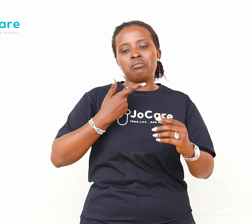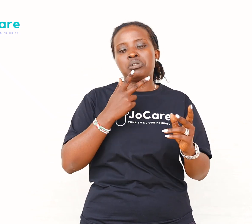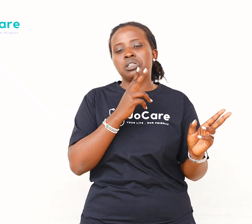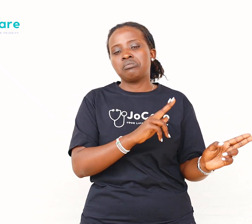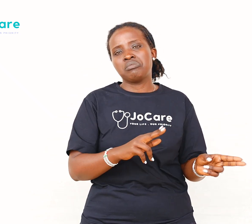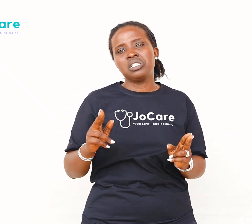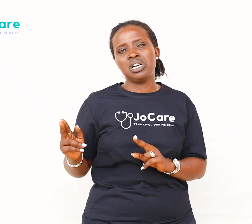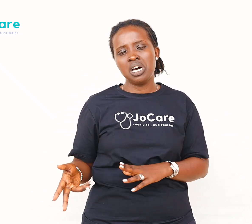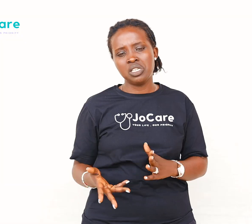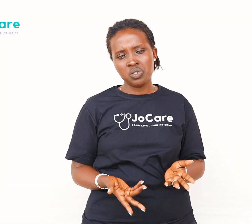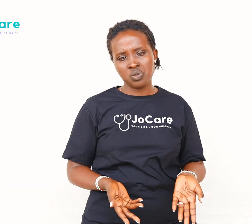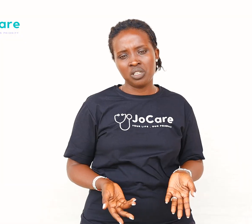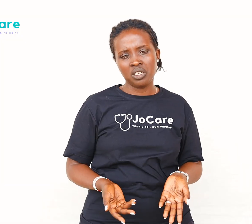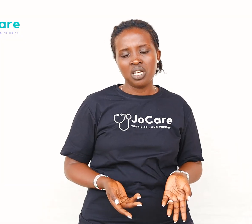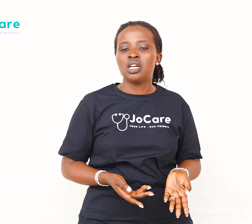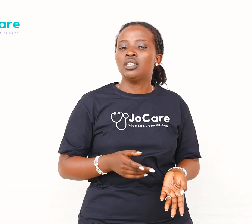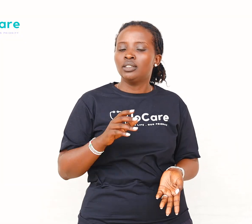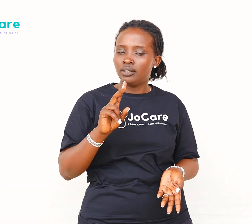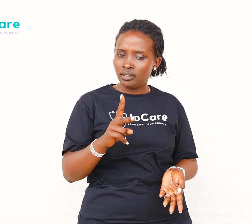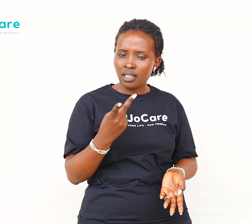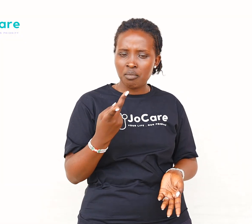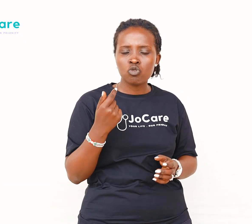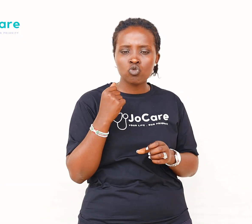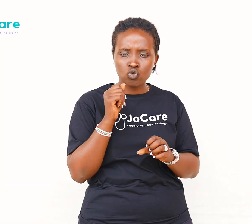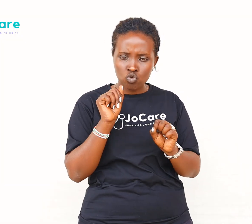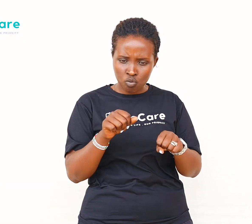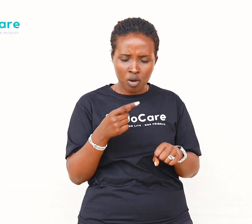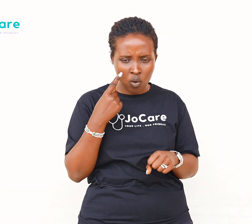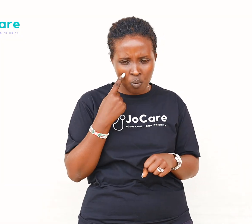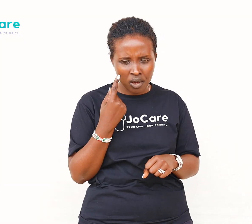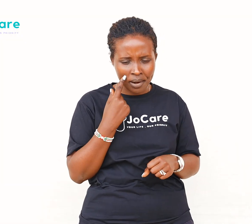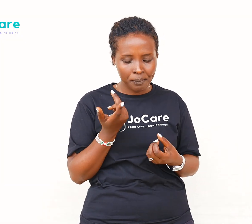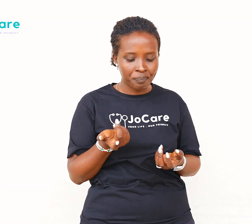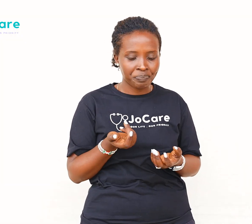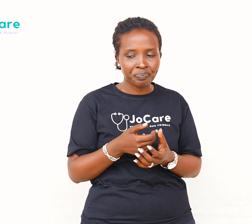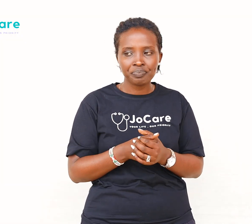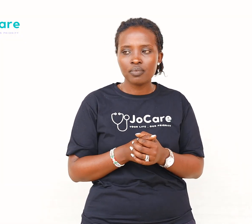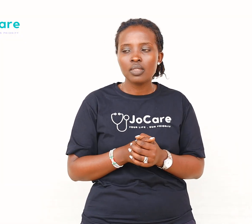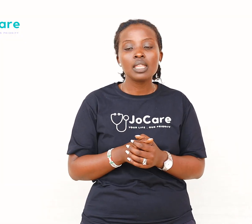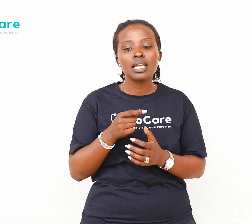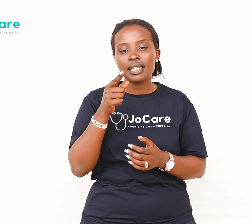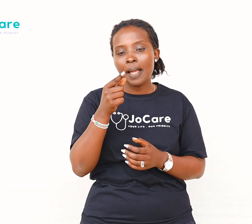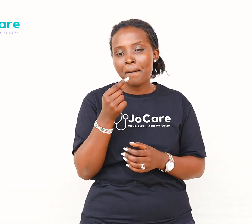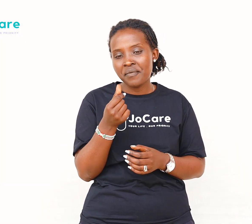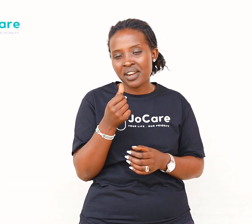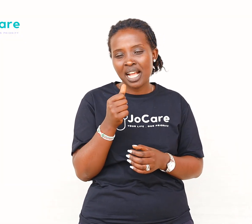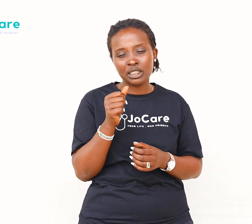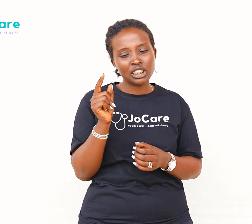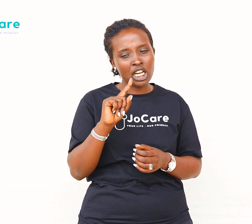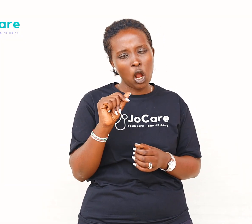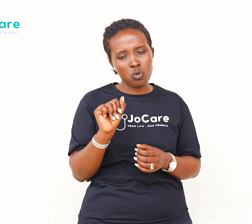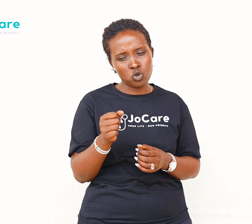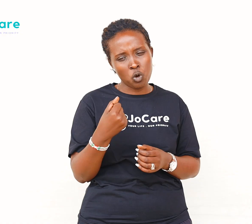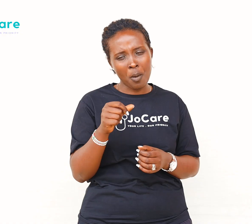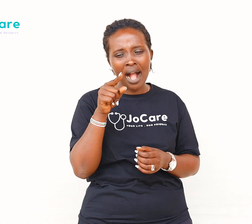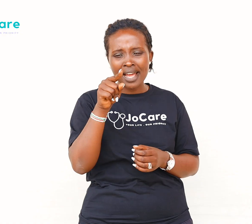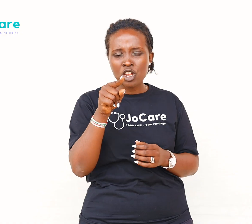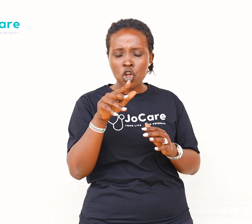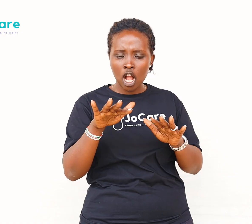Yego. Ikindi, ushobora kubona ko bya mafaranga bigoye. Yego. Ari nabwo buryo bwagiye bukoreshwa kenshi